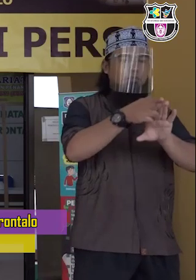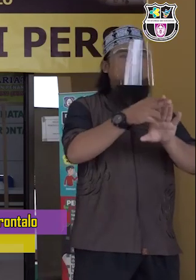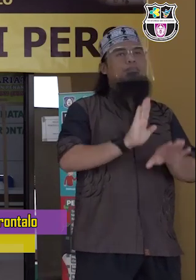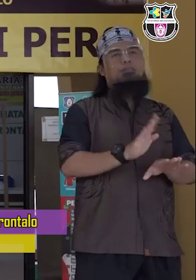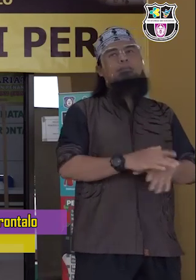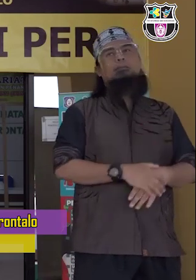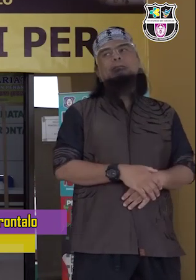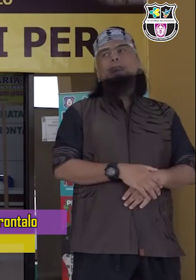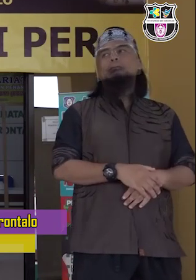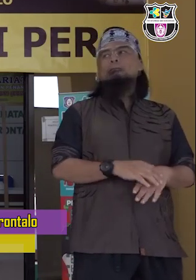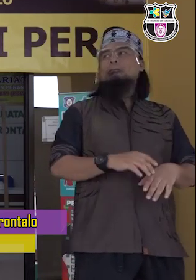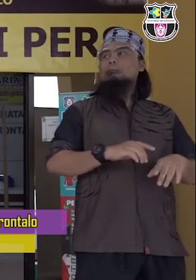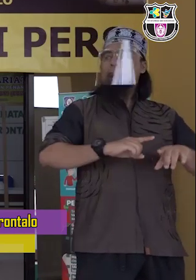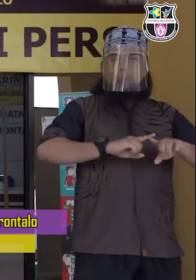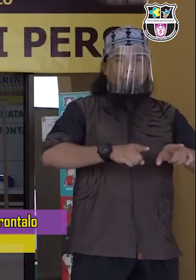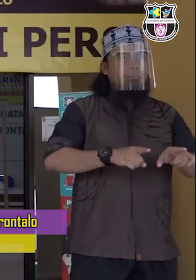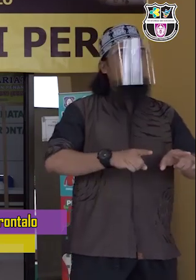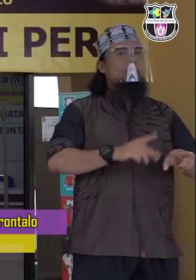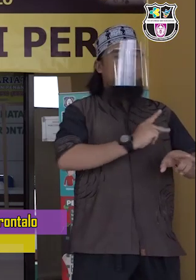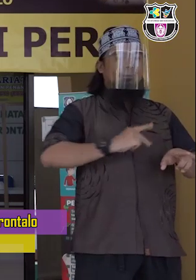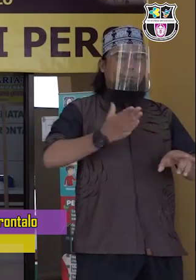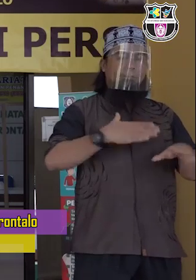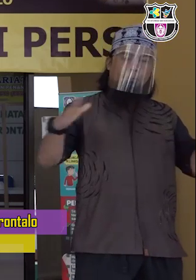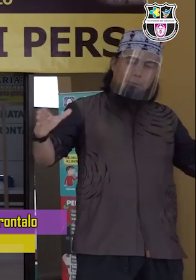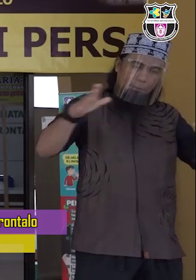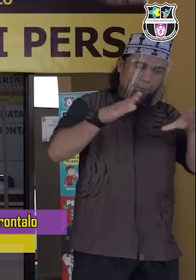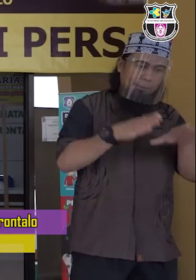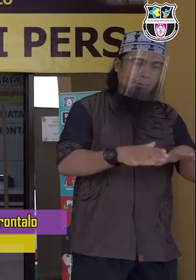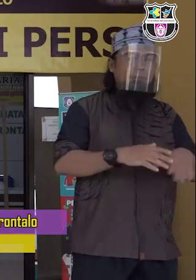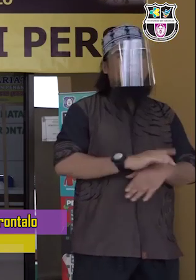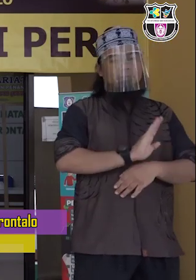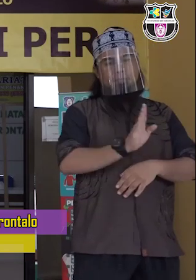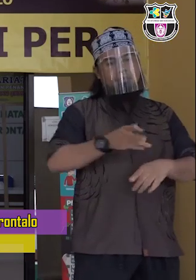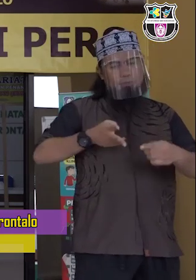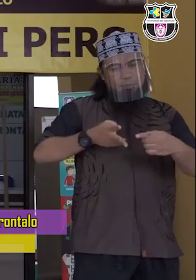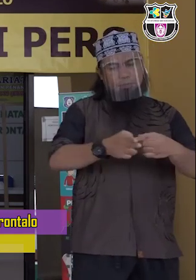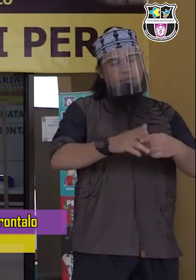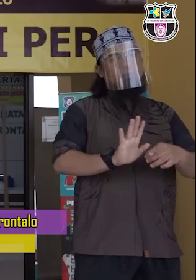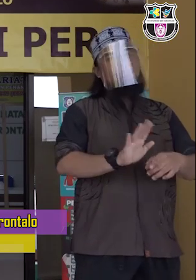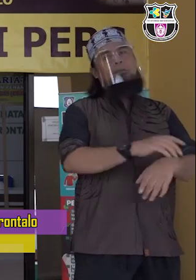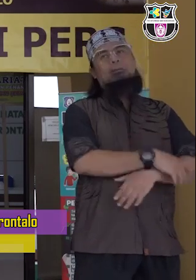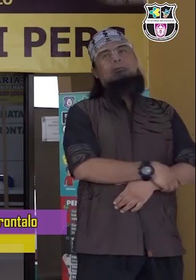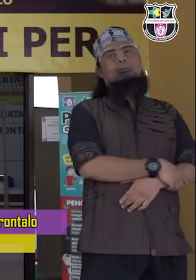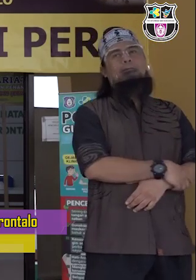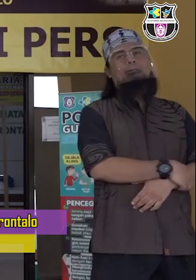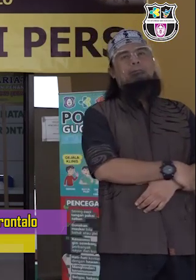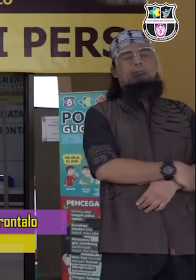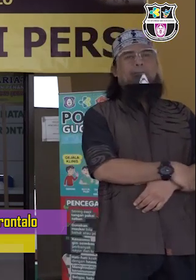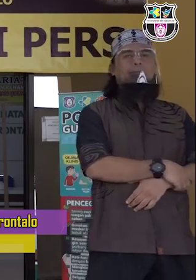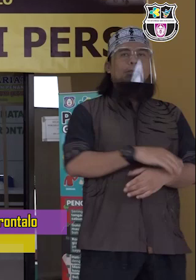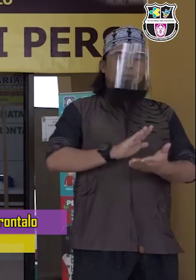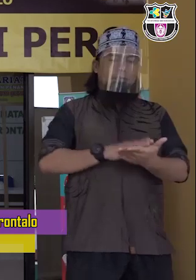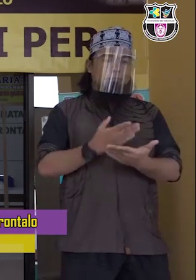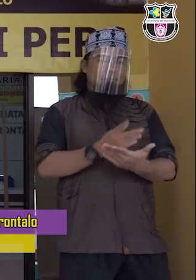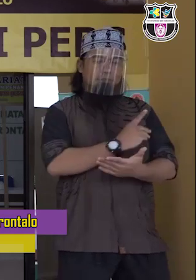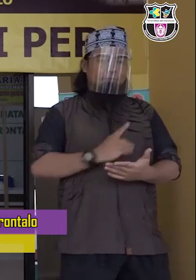masing-masing. Info bisa melalui keluarga-keluarga yang akan memantau kondisi risiko tinggi yang ada,